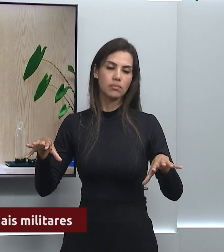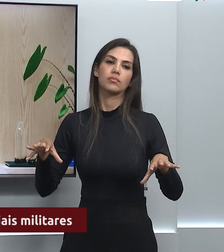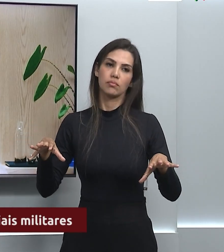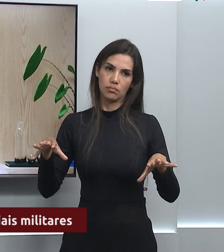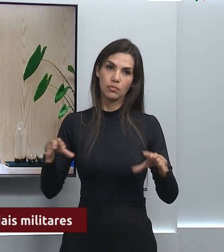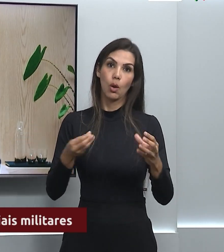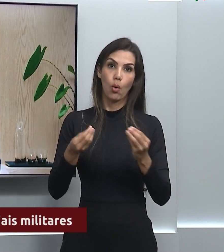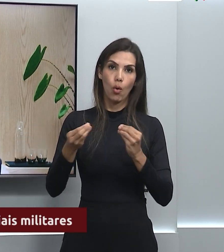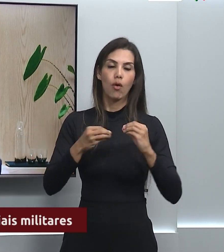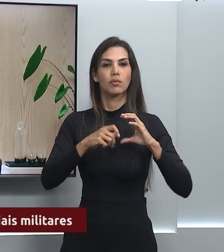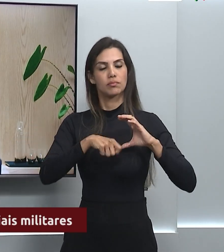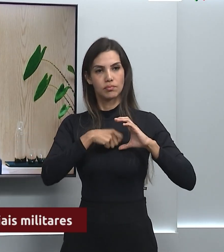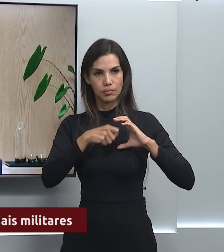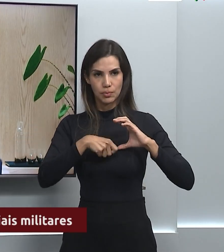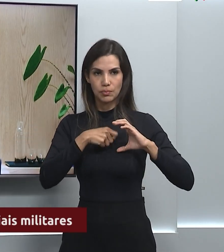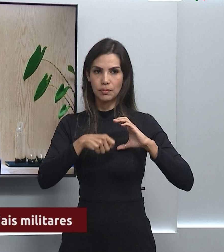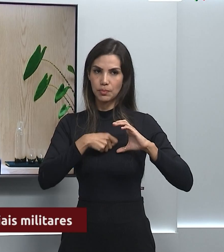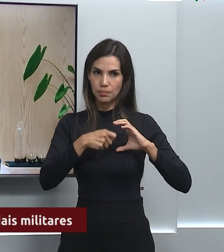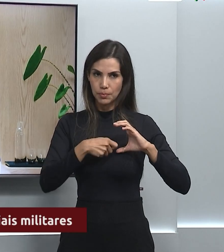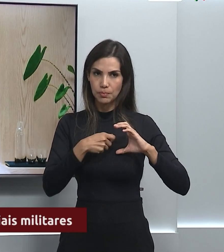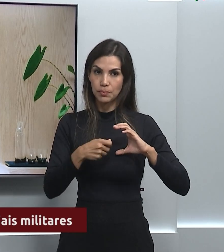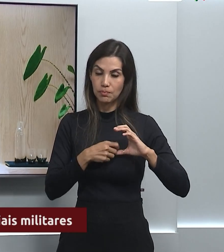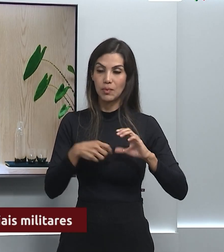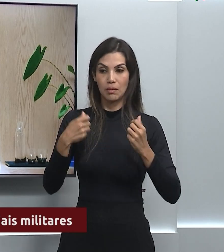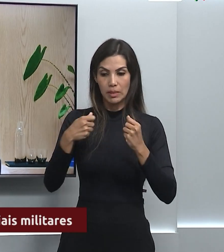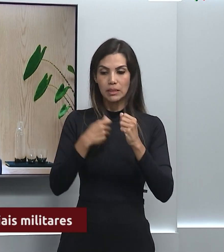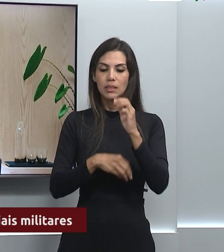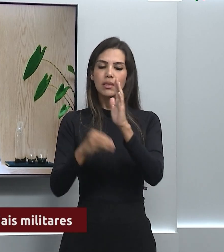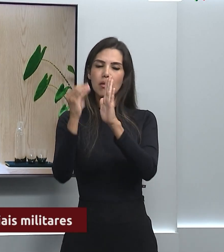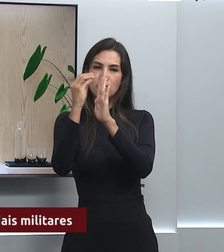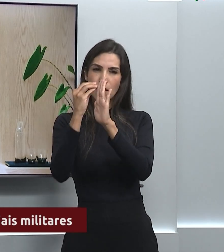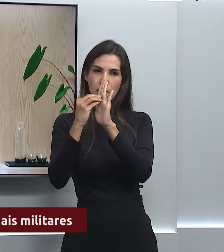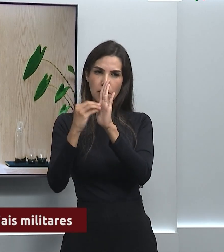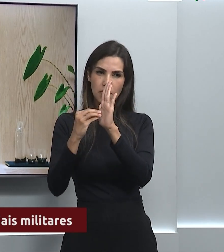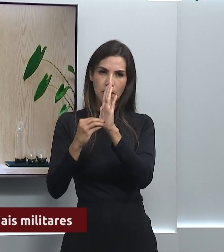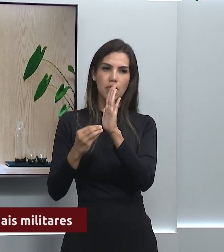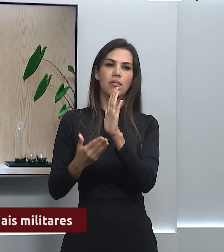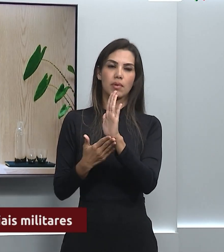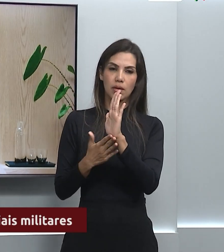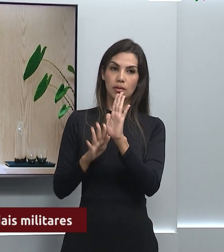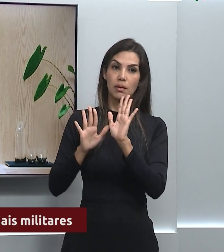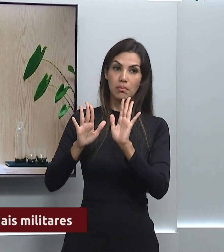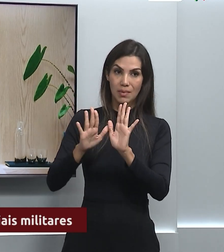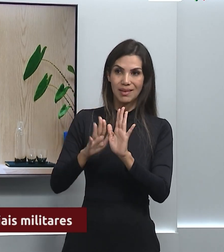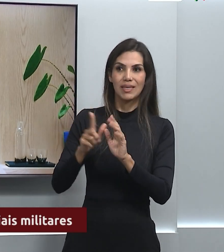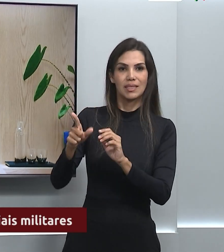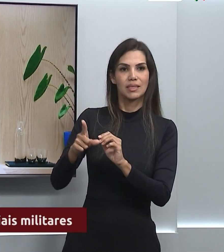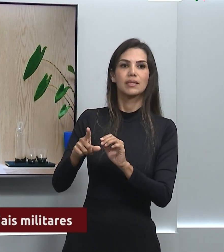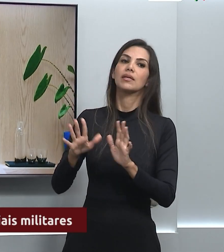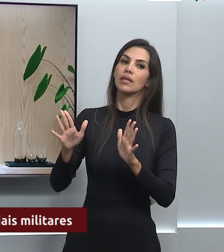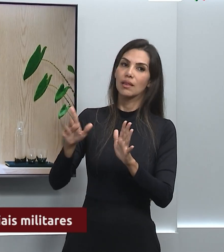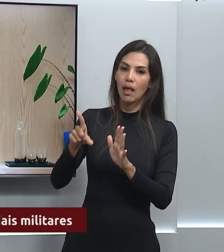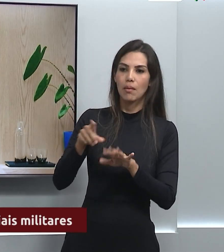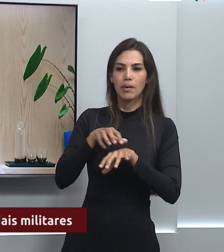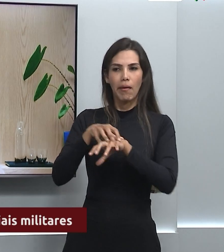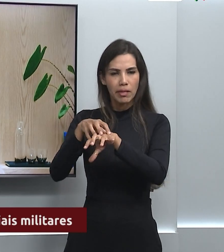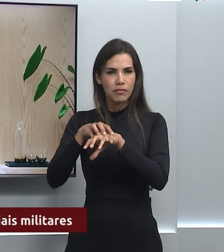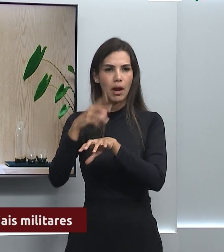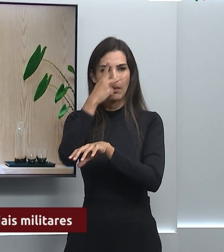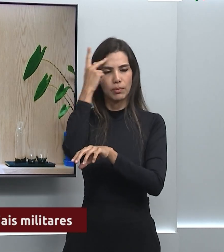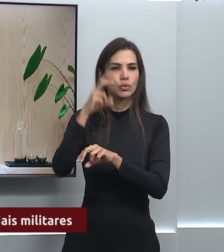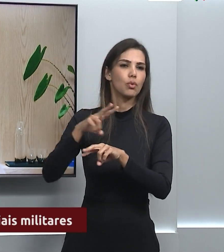a governança no sistema prisional independe da questão das câmeras, mas sem dúvida nenhuma, os protocolos